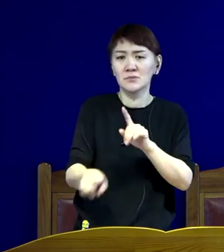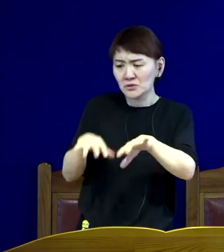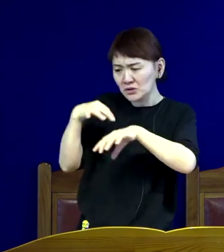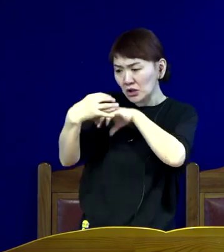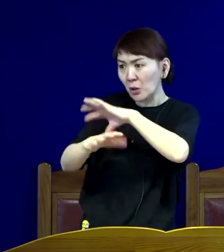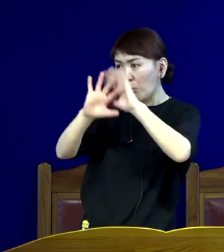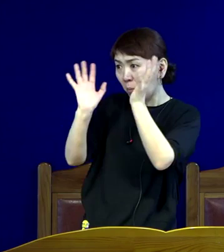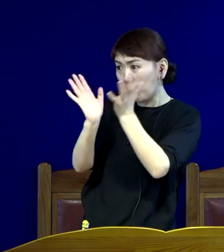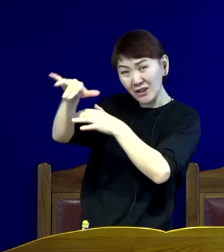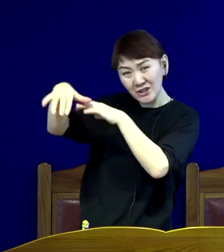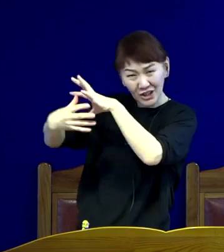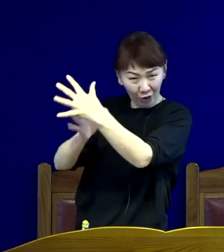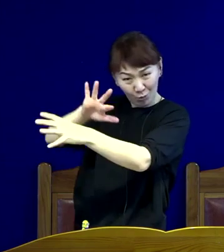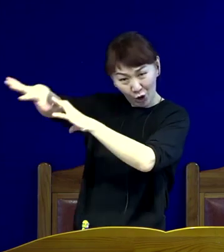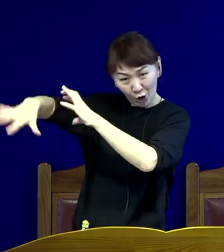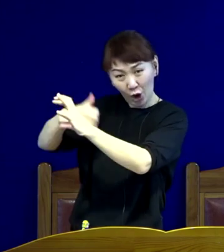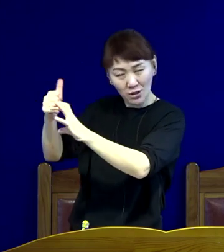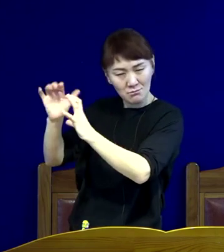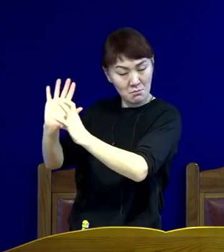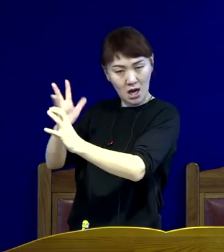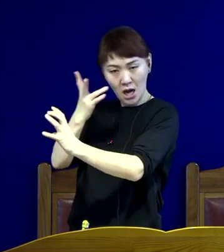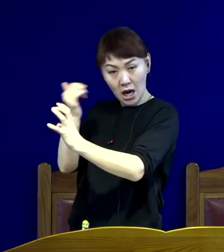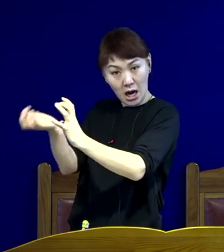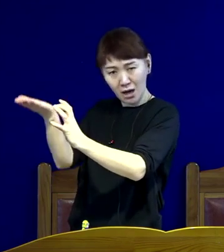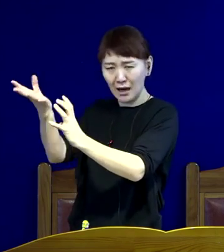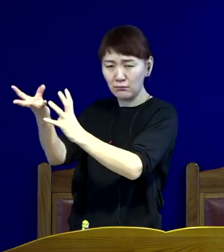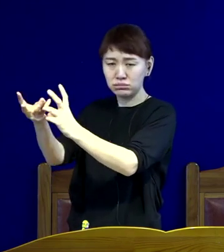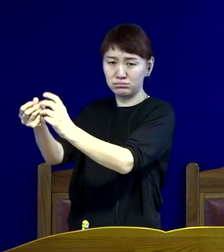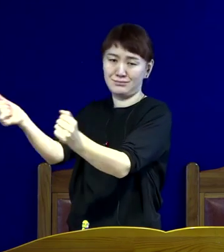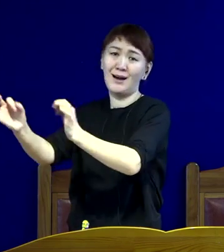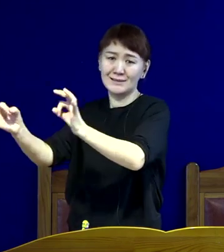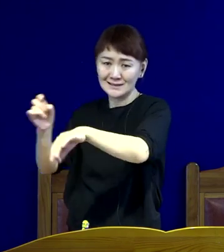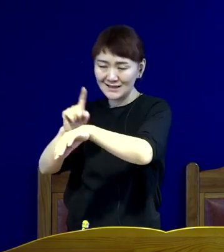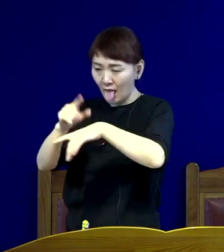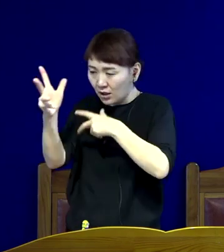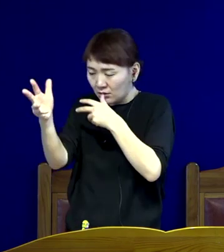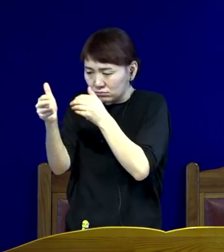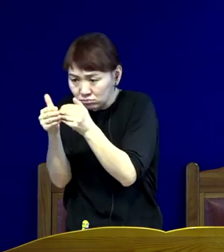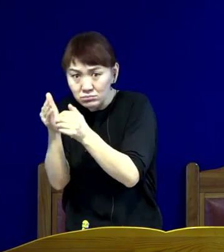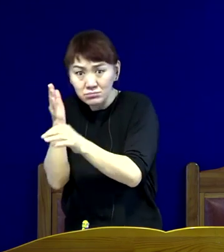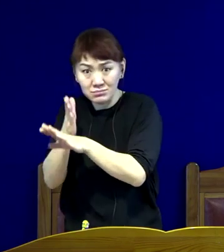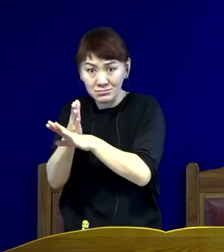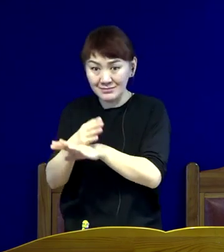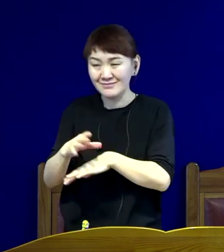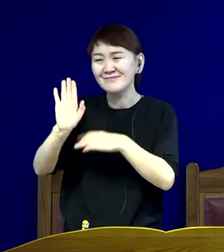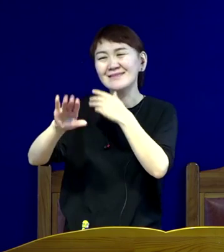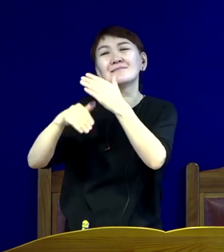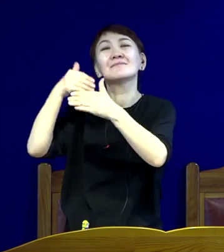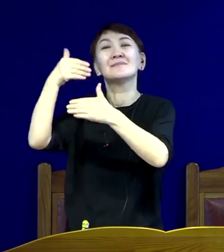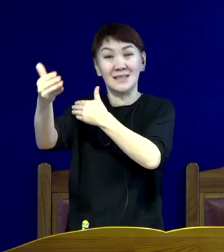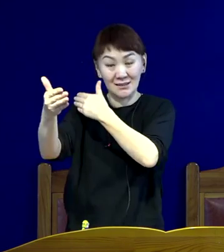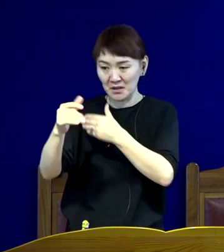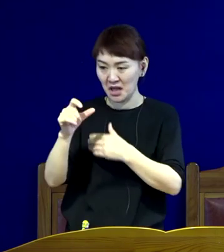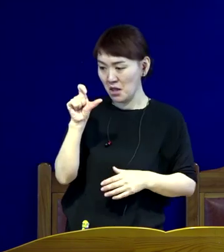бүх зүйл нь өнгөрөн одно. Цаг хугацаа охир богино болжээ. Цаашдаа эхнэртэй нь яагсан